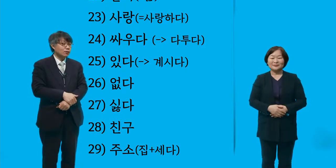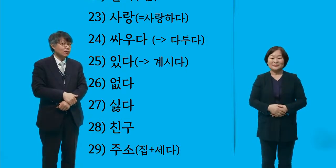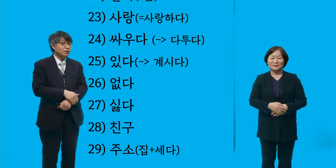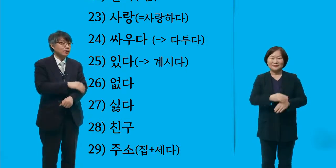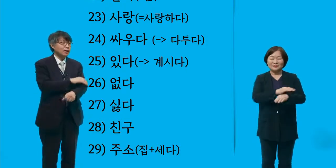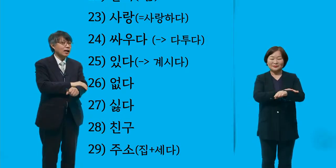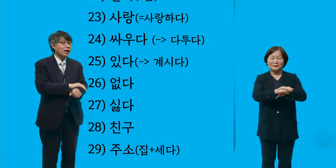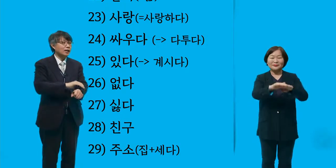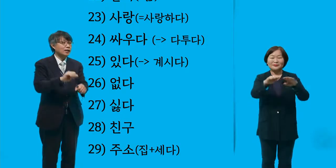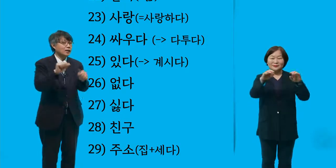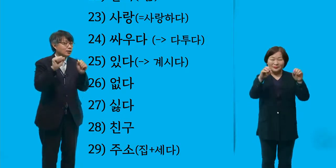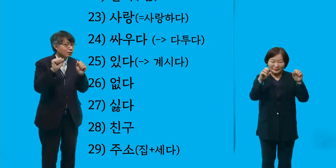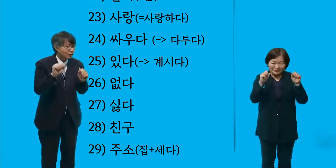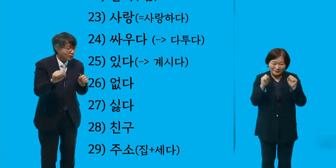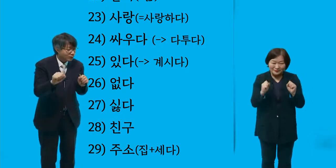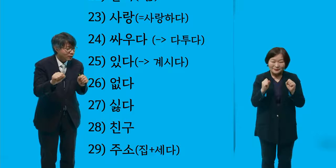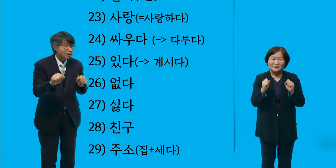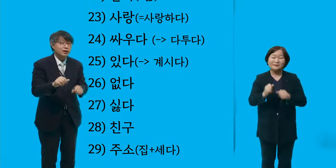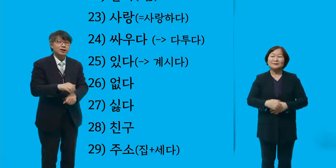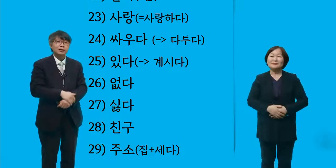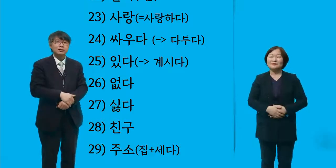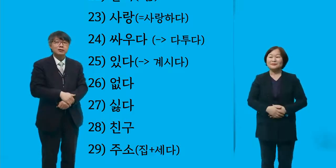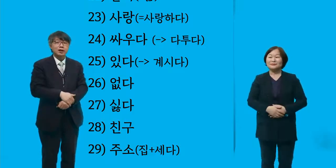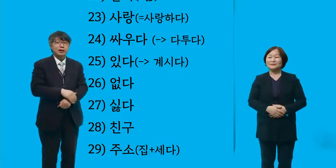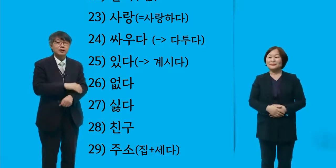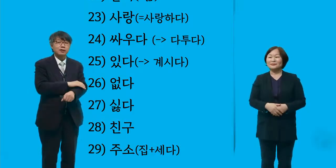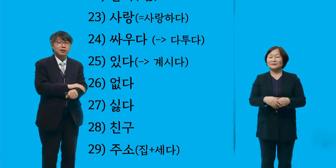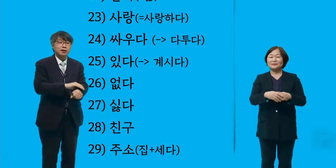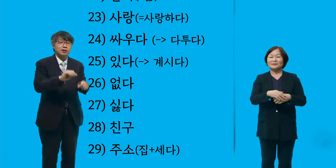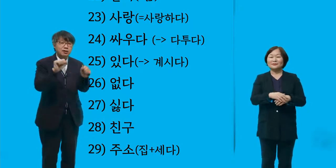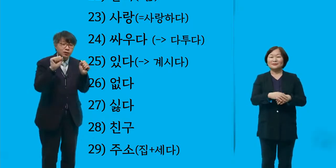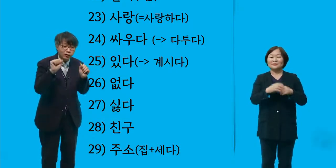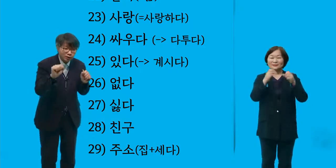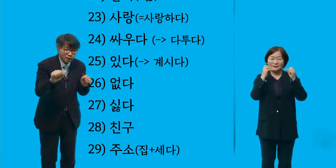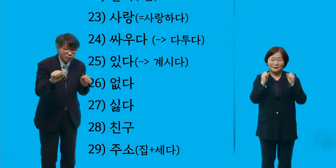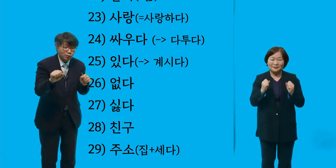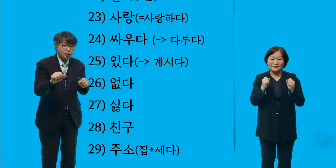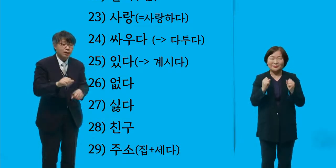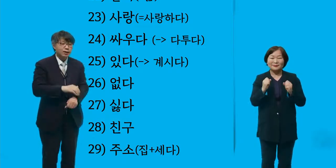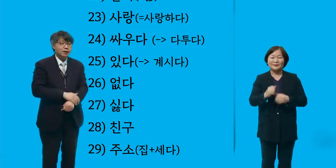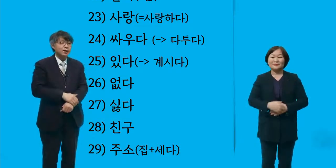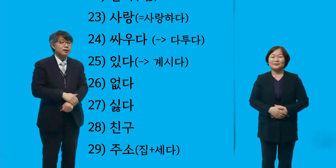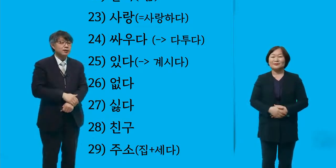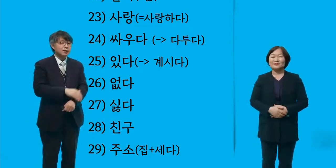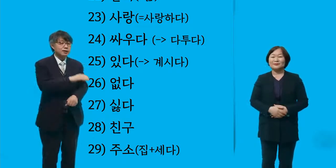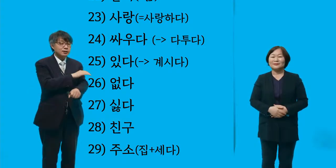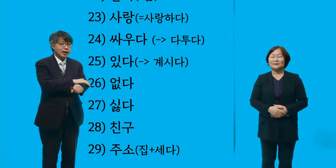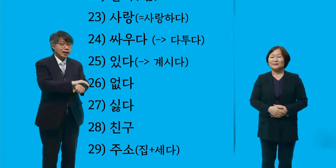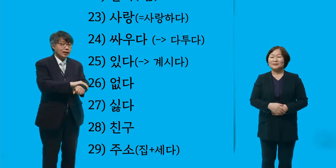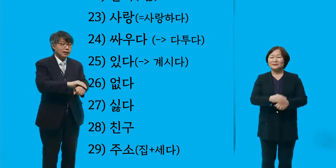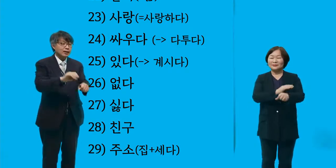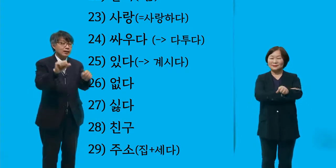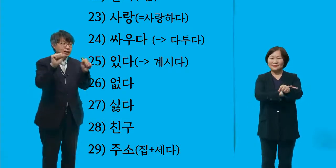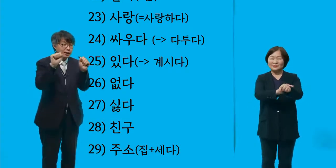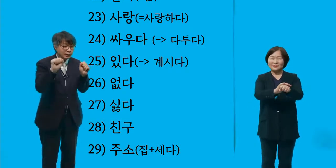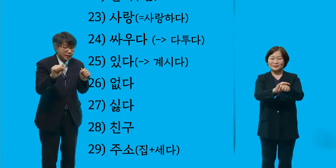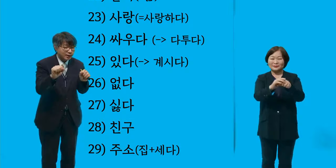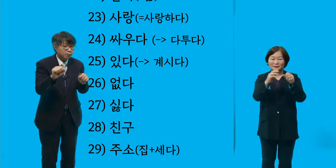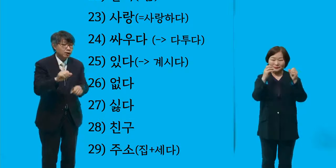계세요. 잘 계세요. 이렇게 할 때는 안녕히 계셨어요? 이렇게 물어볼 때, 인사할 때는 잘 계시다 이렇게 묻잖아요.